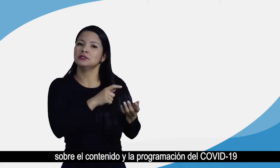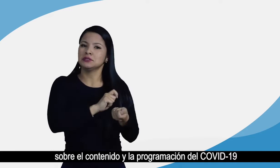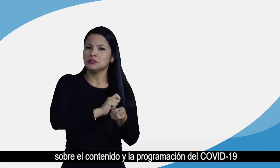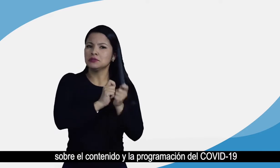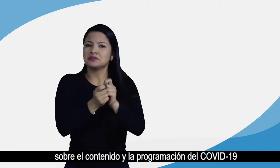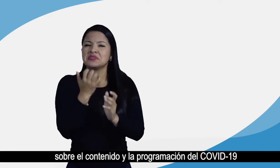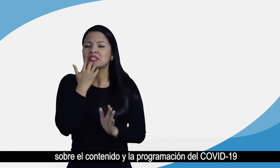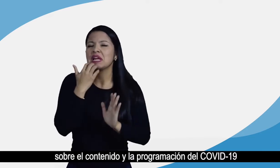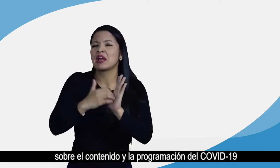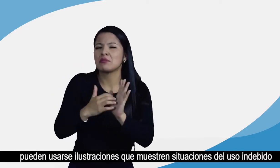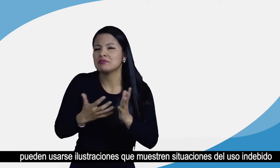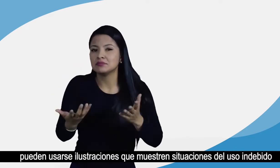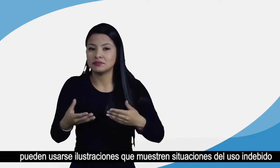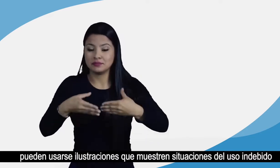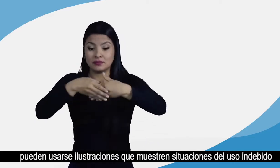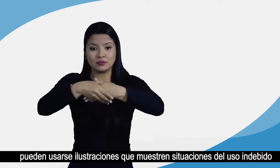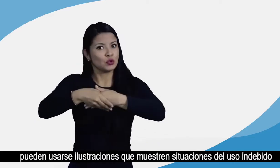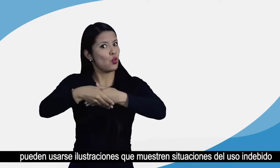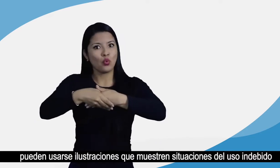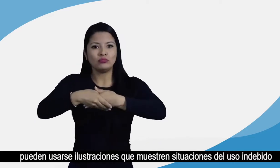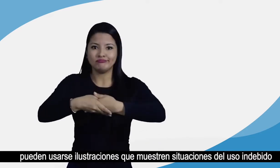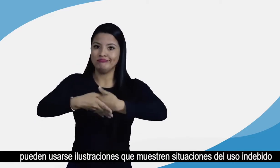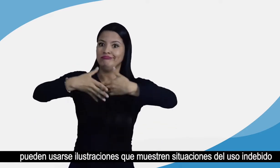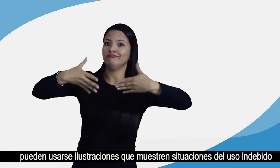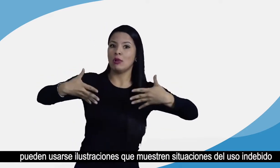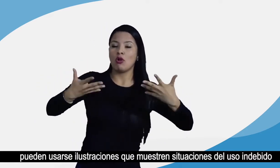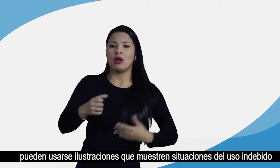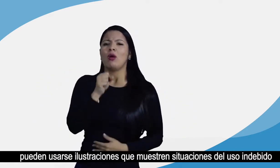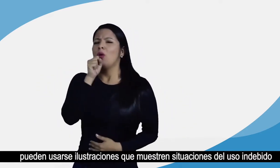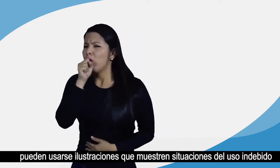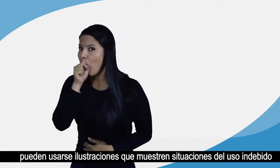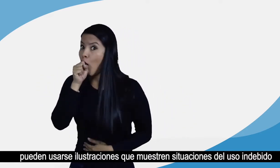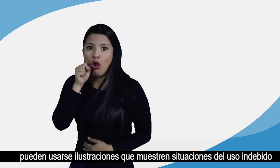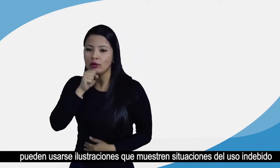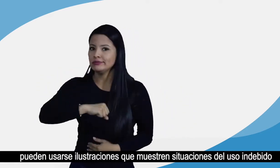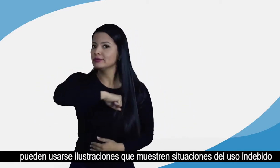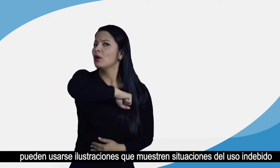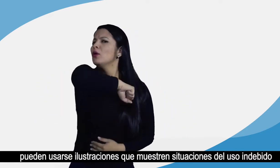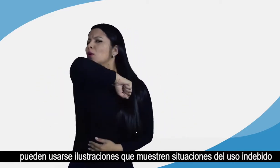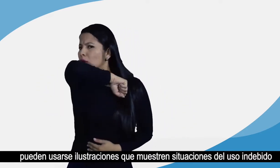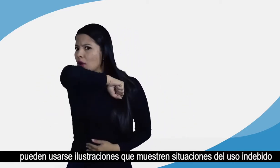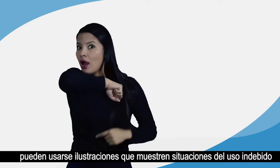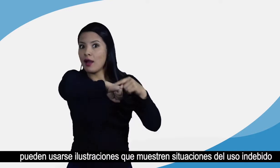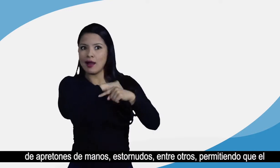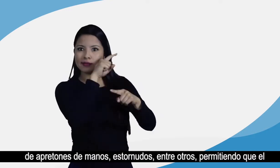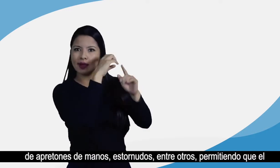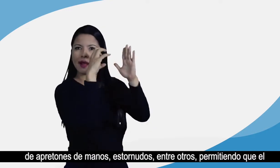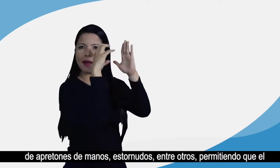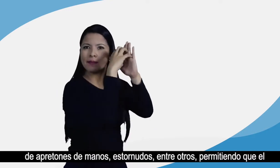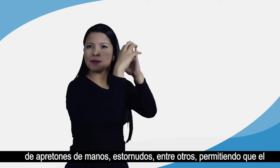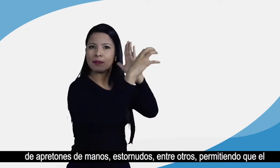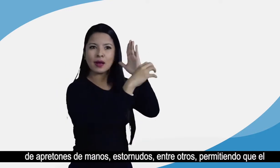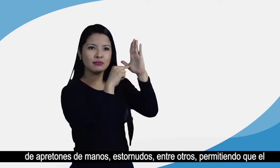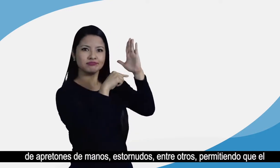COVID-19, pueden usarse ilustraciones que muestren situaciones del uso indebido de apretones de mano,